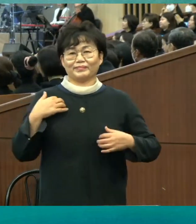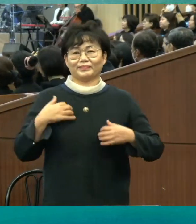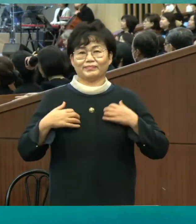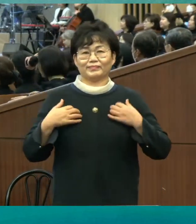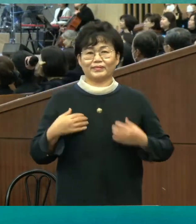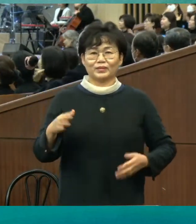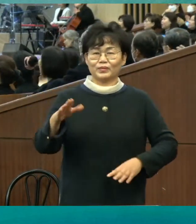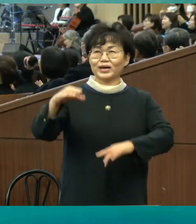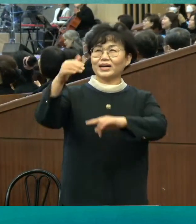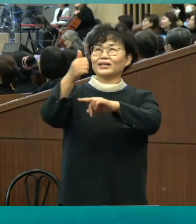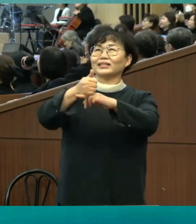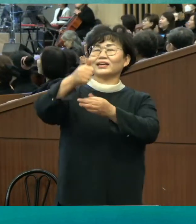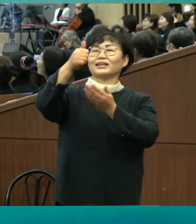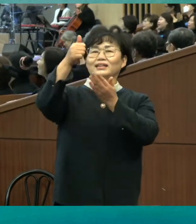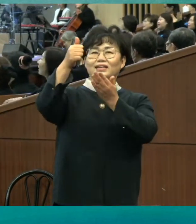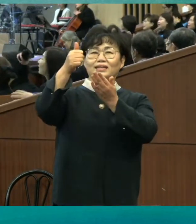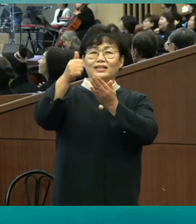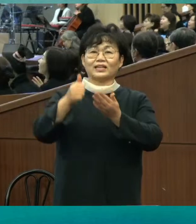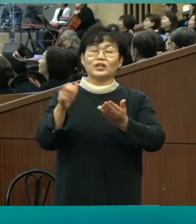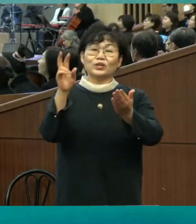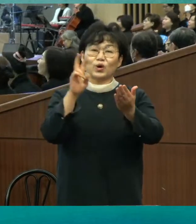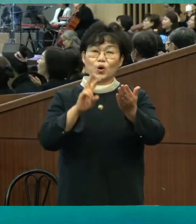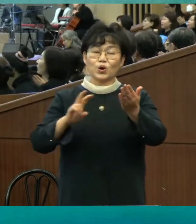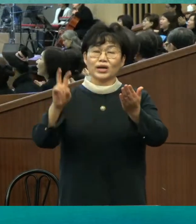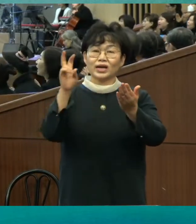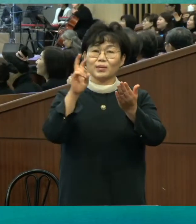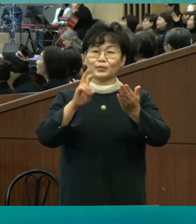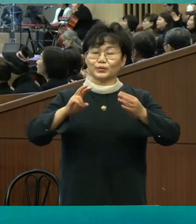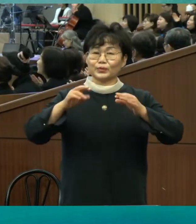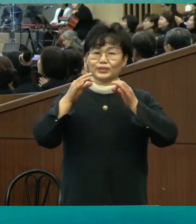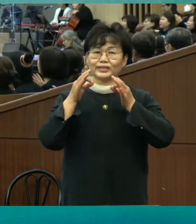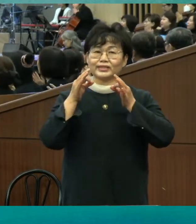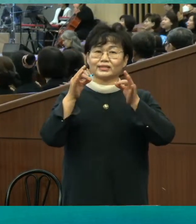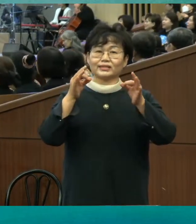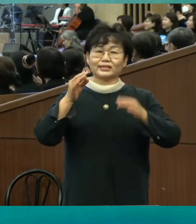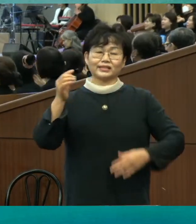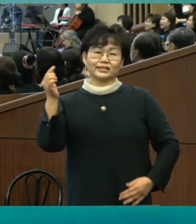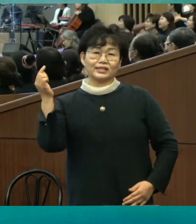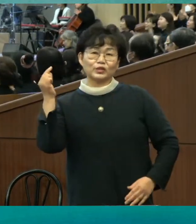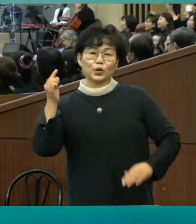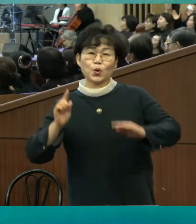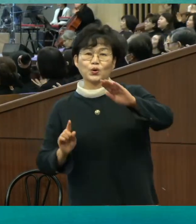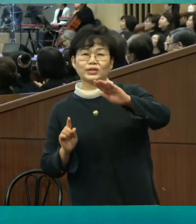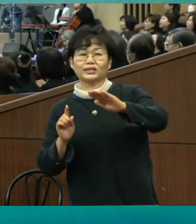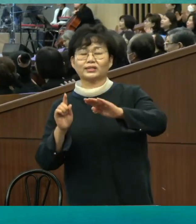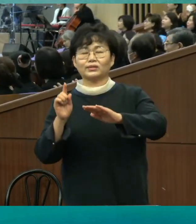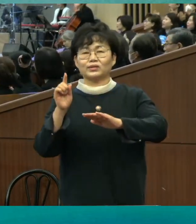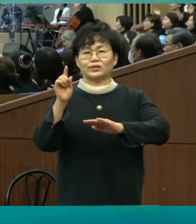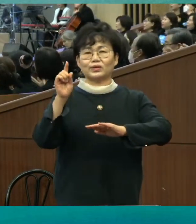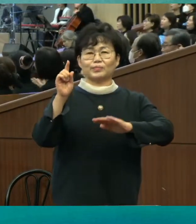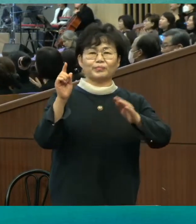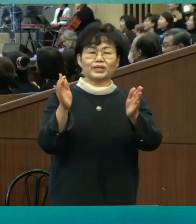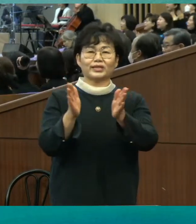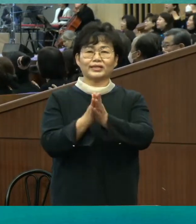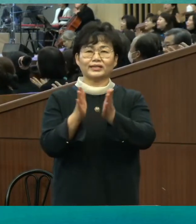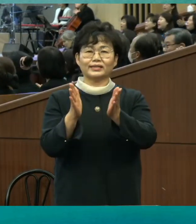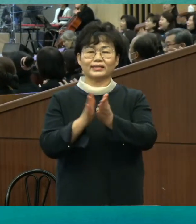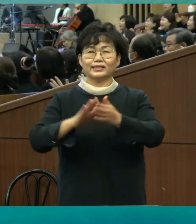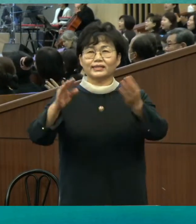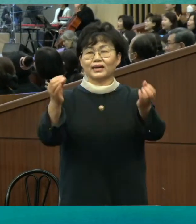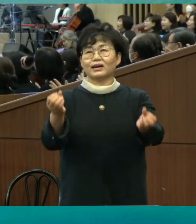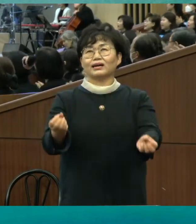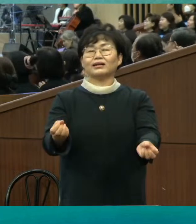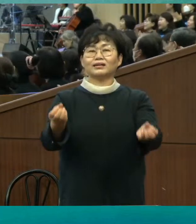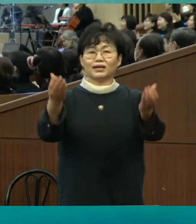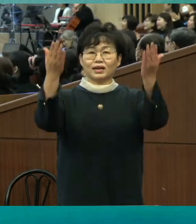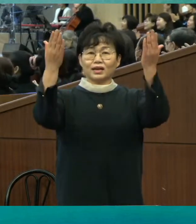기뻐하며 함께 노래 부르리 소리 높여